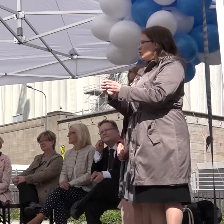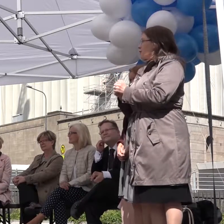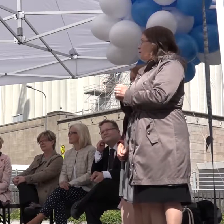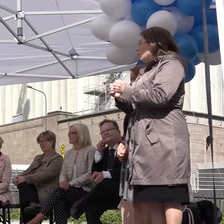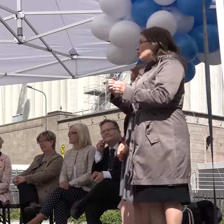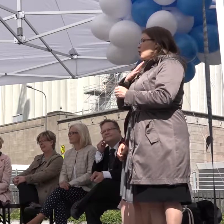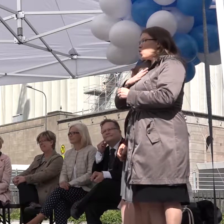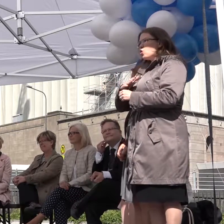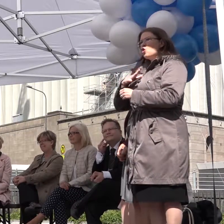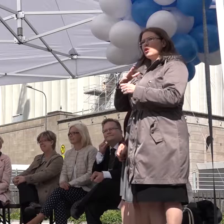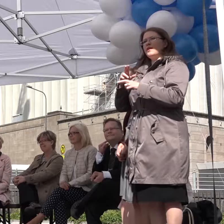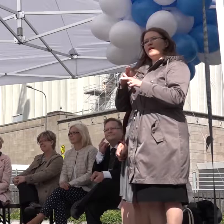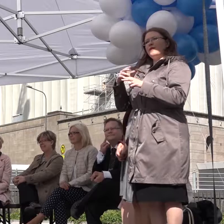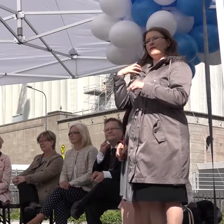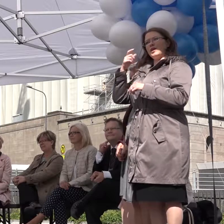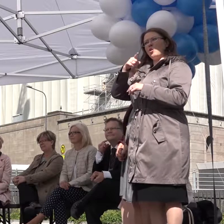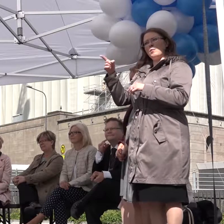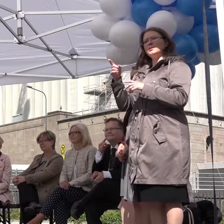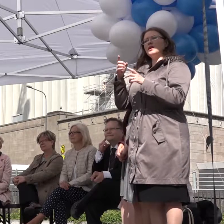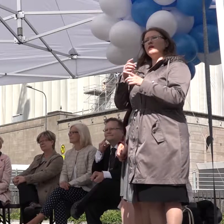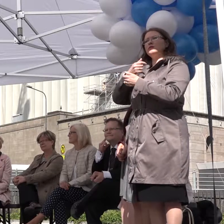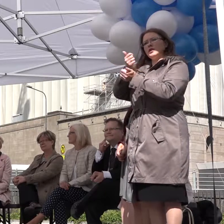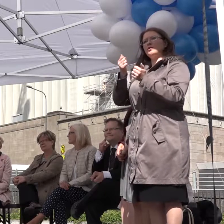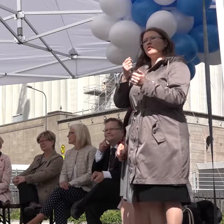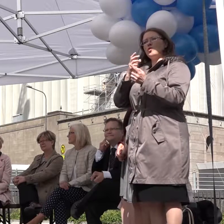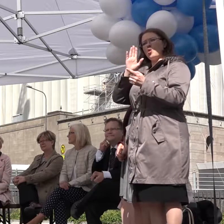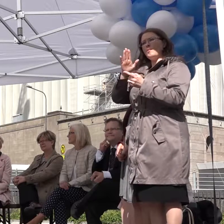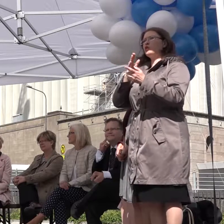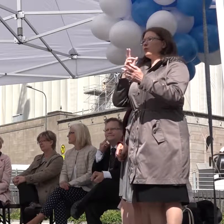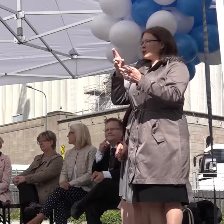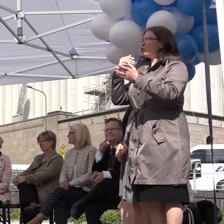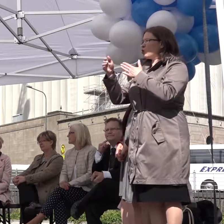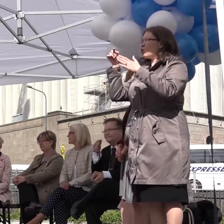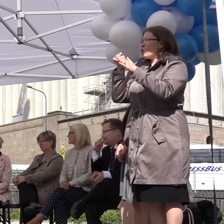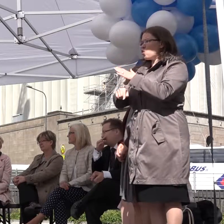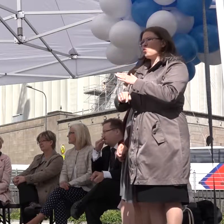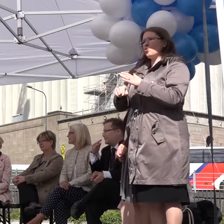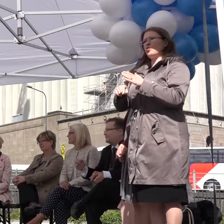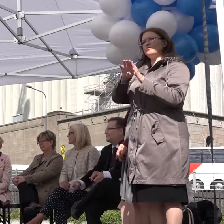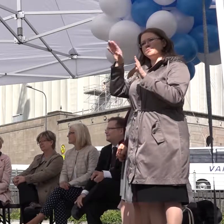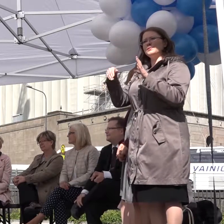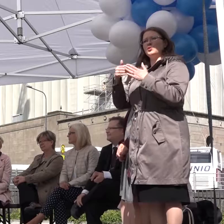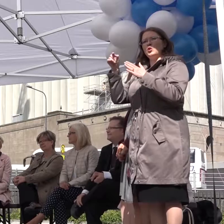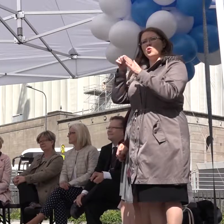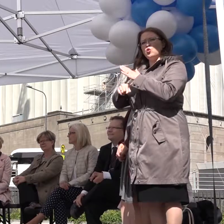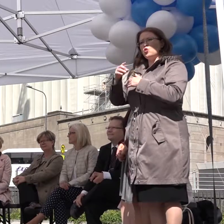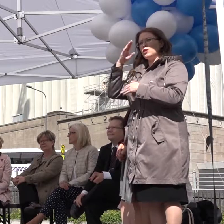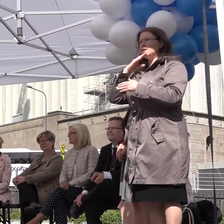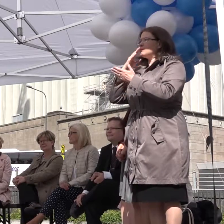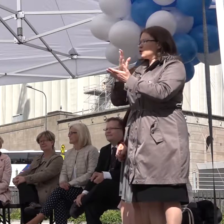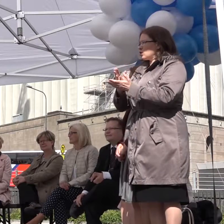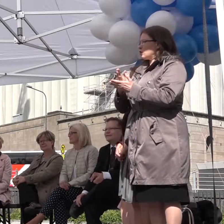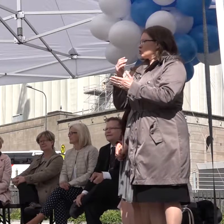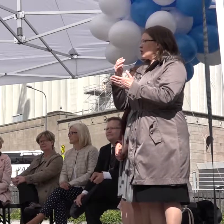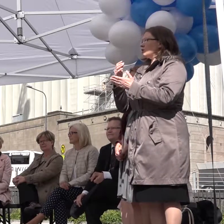on viranomaisia, joiden päätyönä on ihmisoikeuksien ja yhdenvertaisuuden edistäminen. Ja heitä on täällä tänään